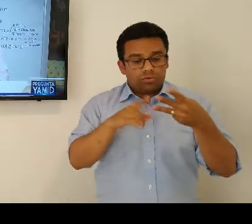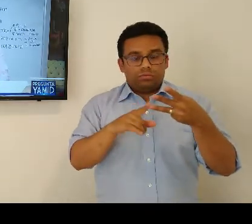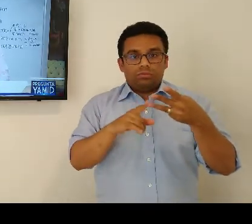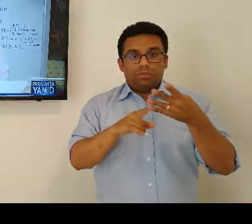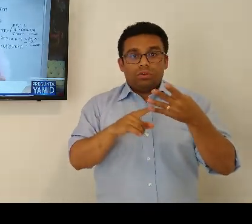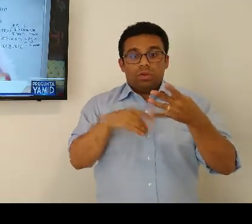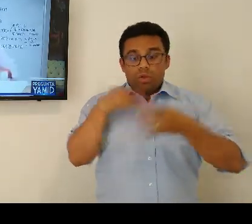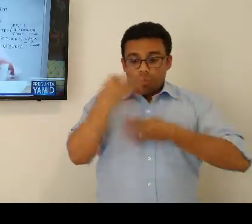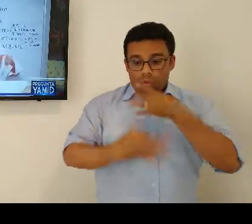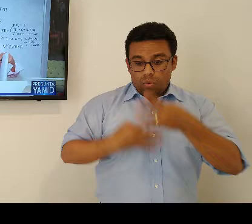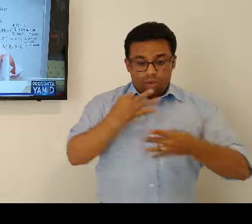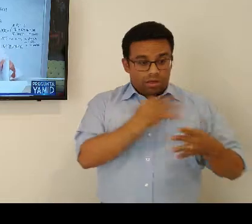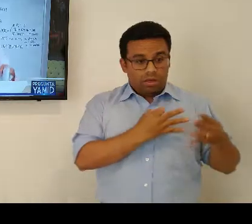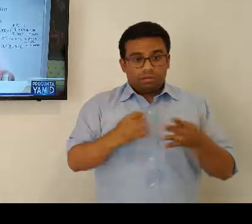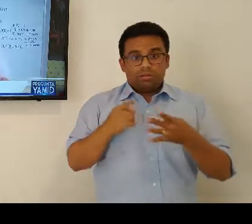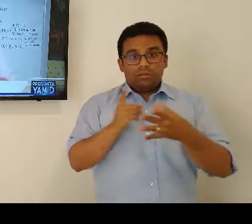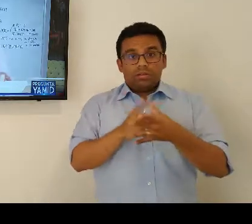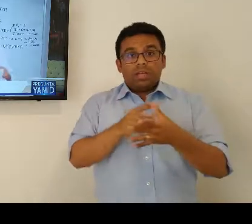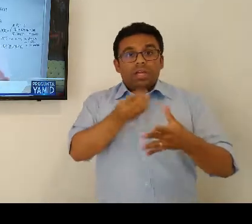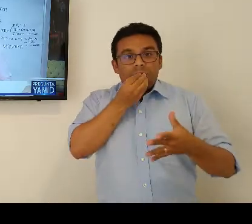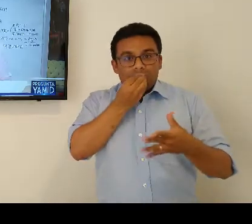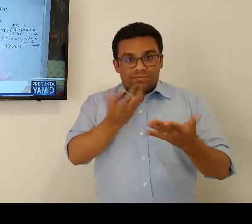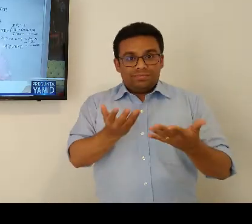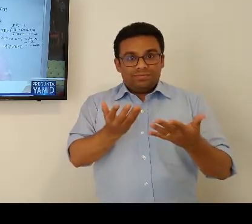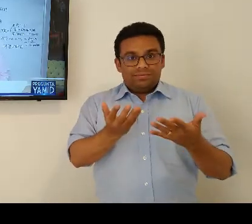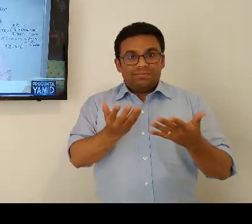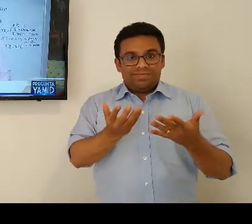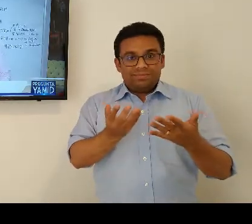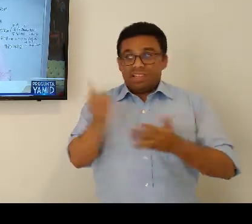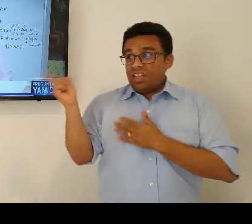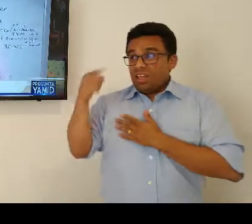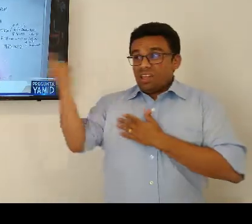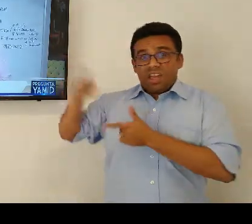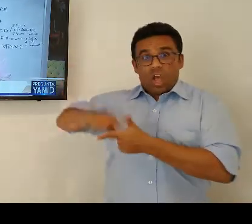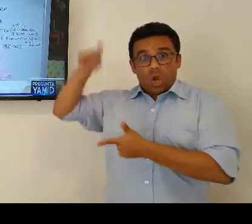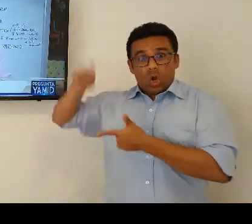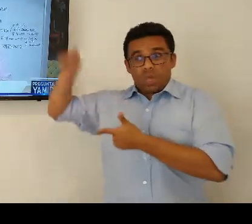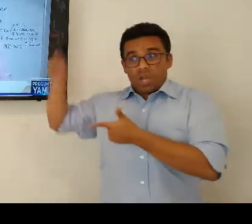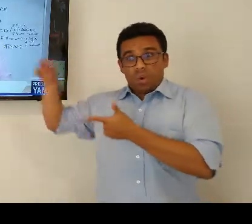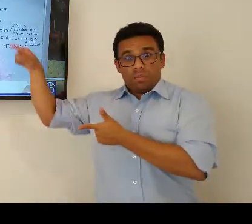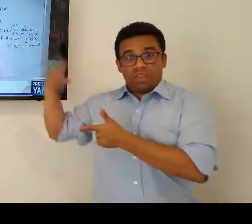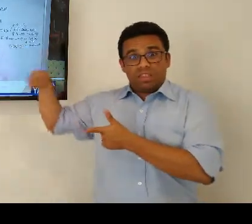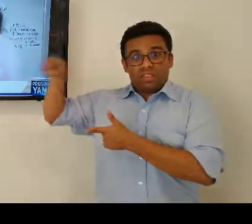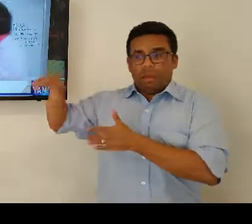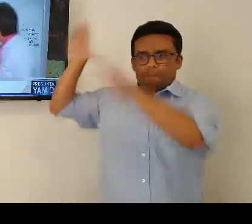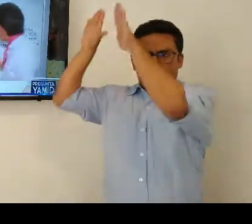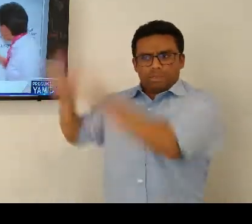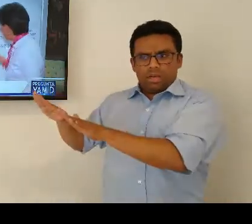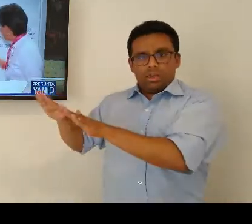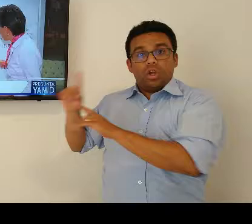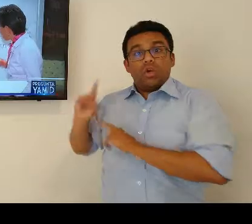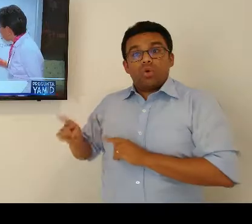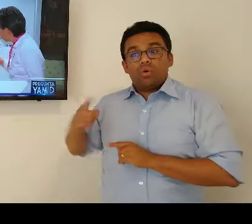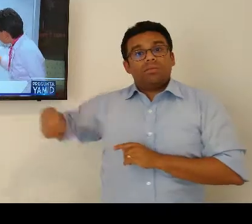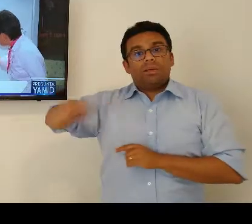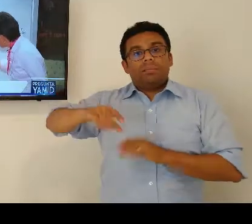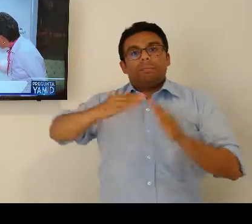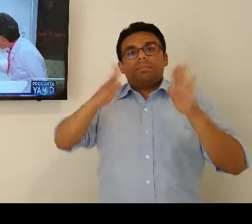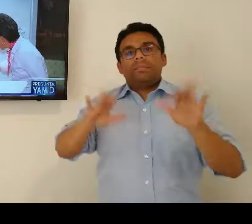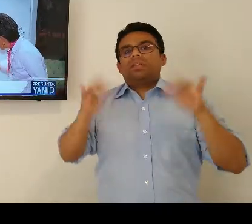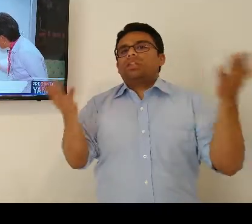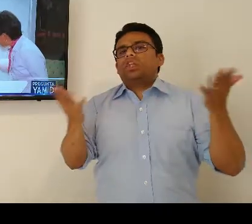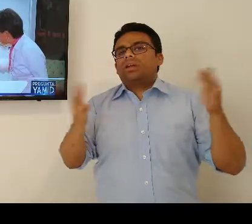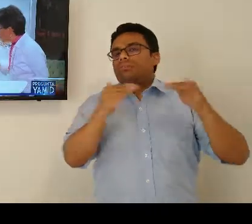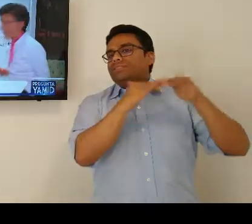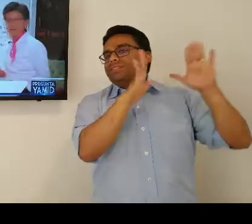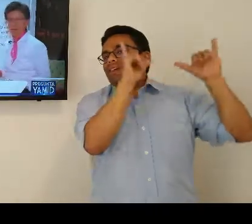alimento. No más. El resto de la economía va a tener que parar porque la gente va a estar en casa, va a estar en cuarentena. De manera que tenemos que estimar